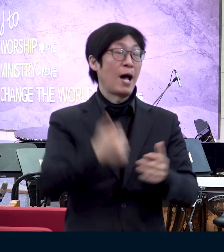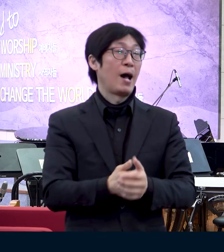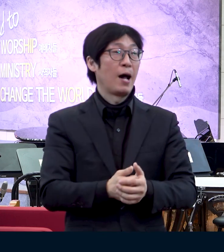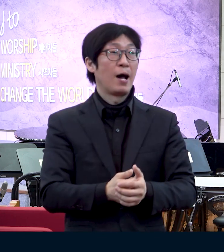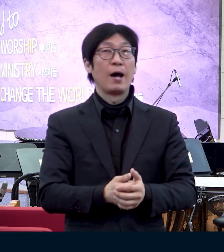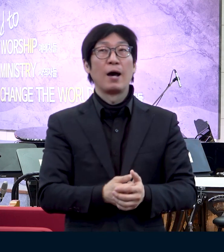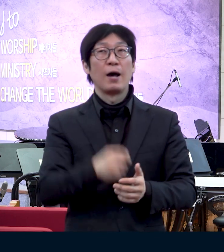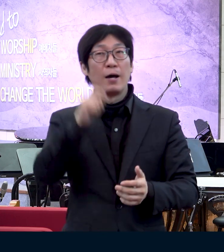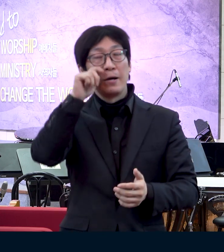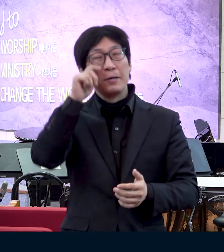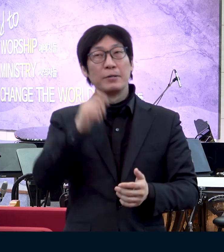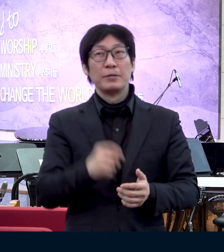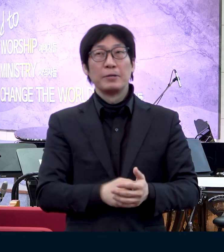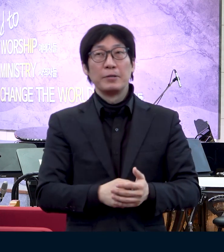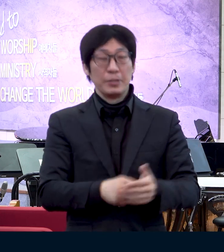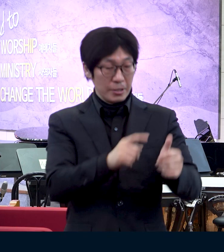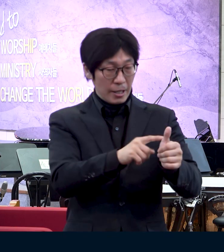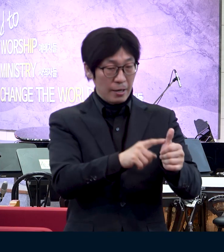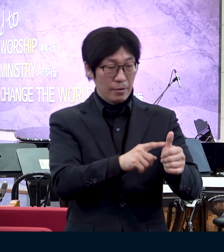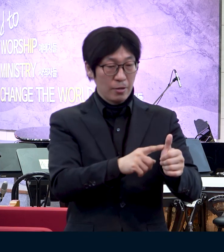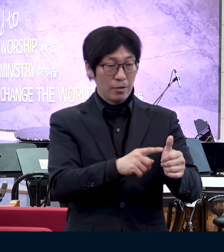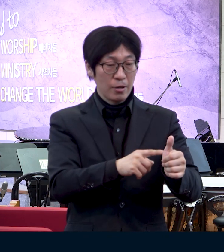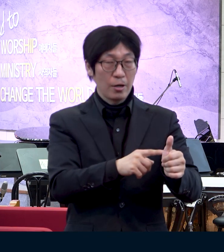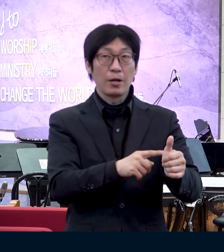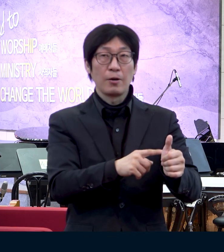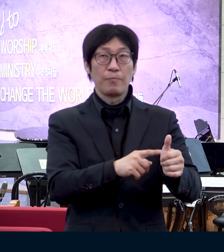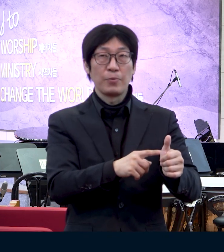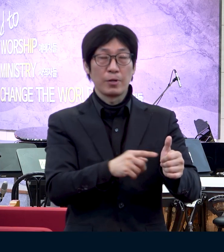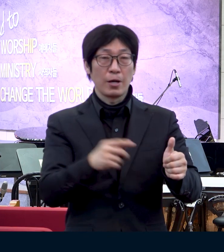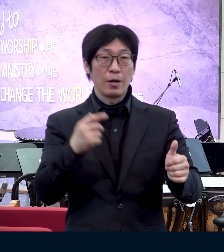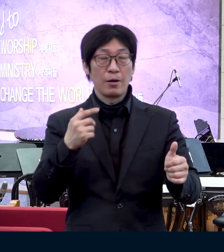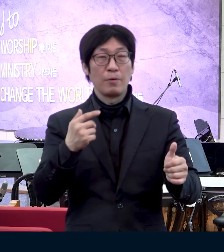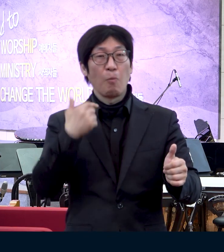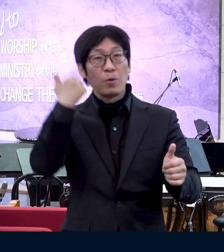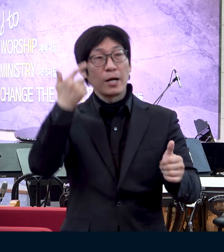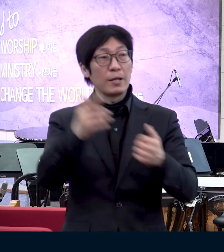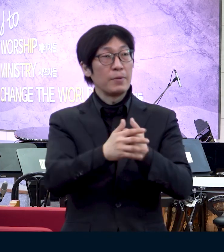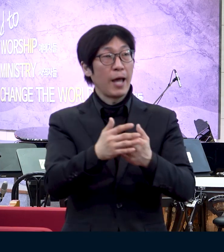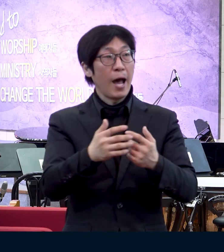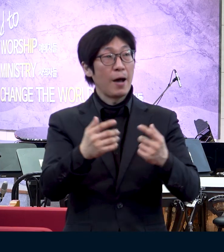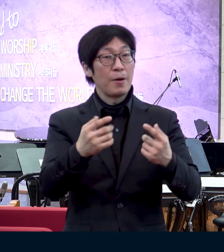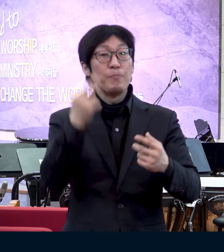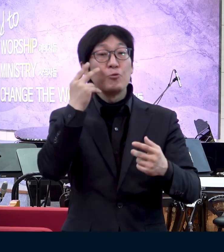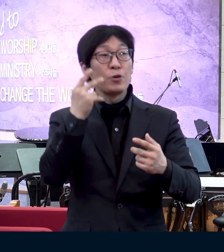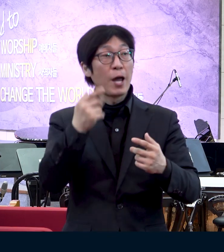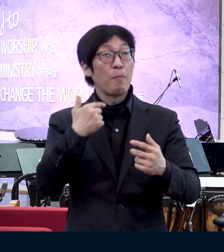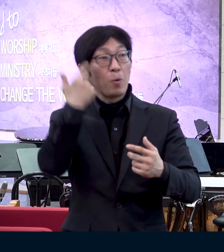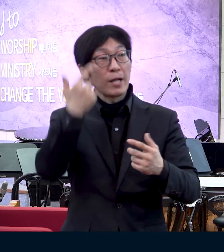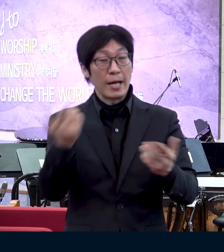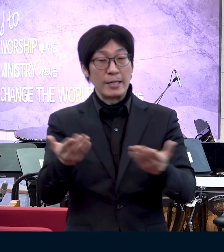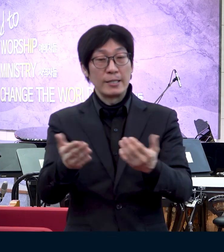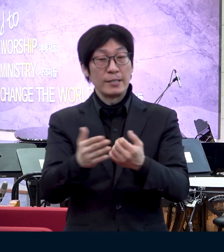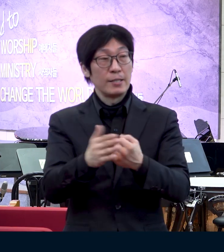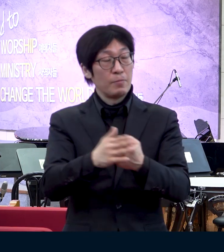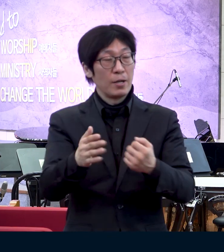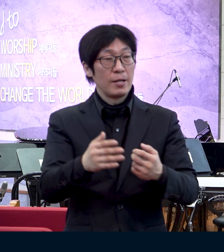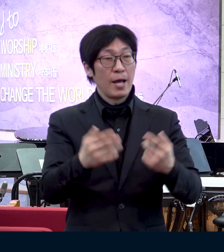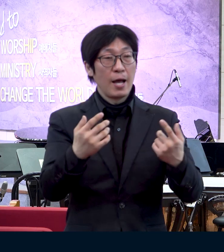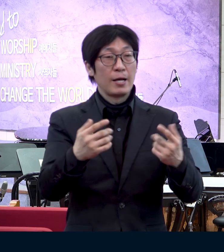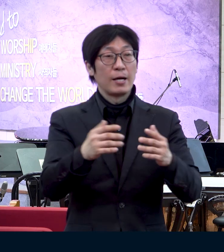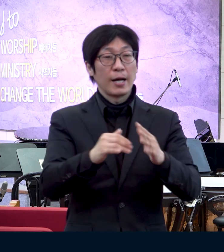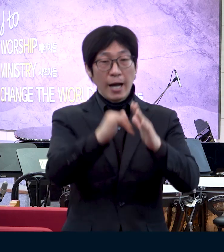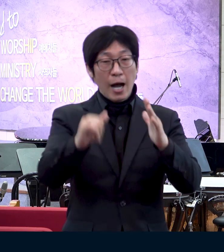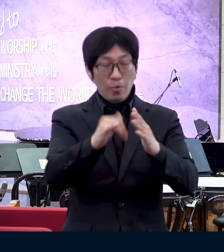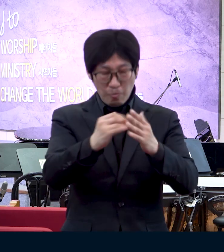미국에 목회하러 이분이 그 중학교 때 온 가족이 미국으로 온 거예요. 아버지를 목회하러 왔지만 이